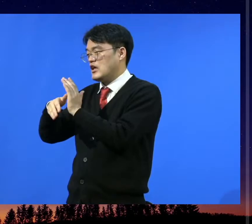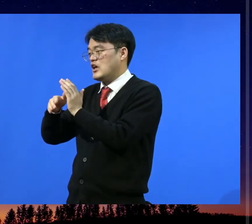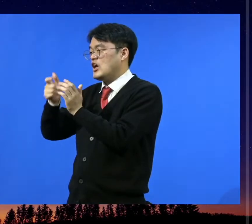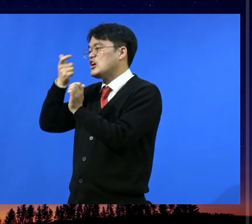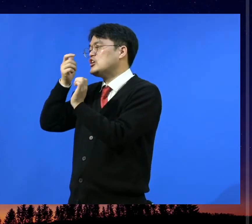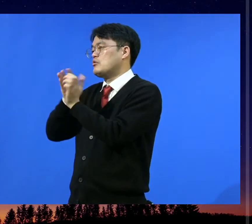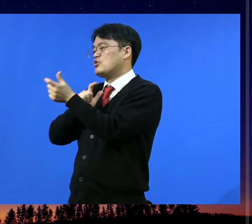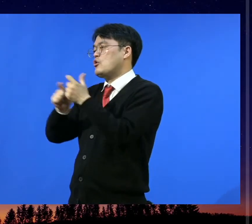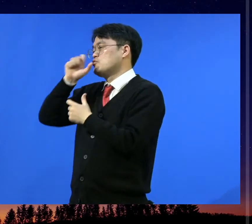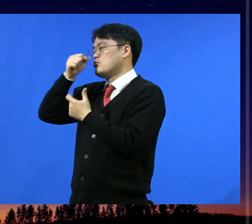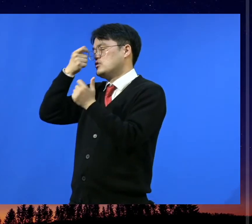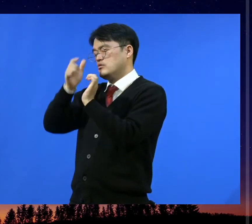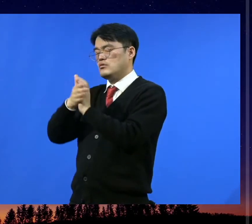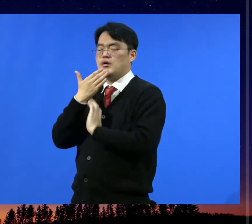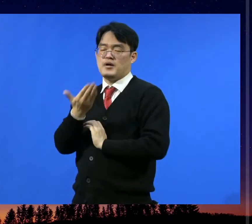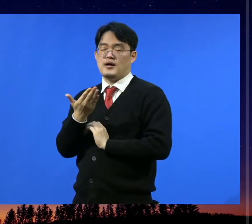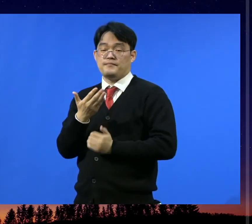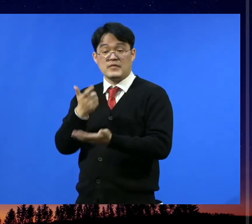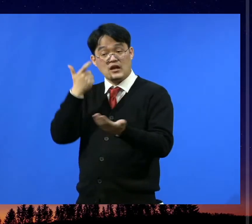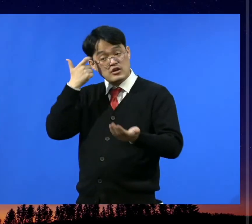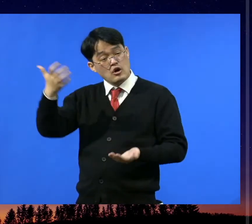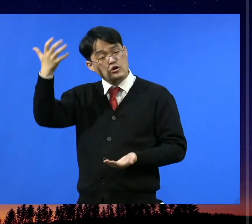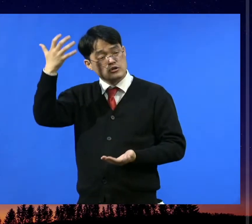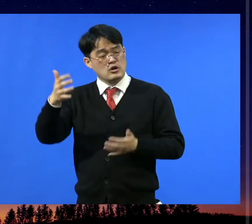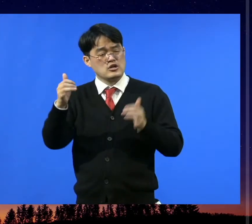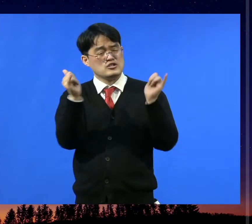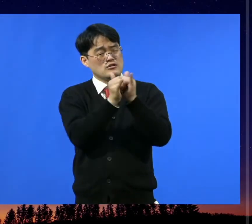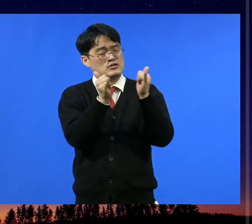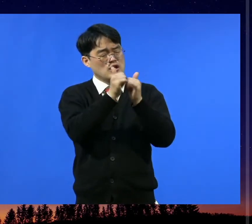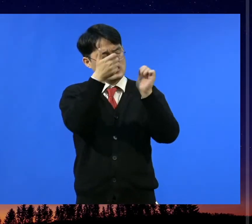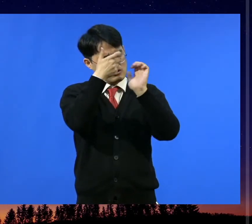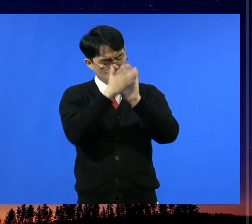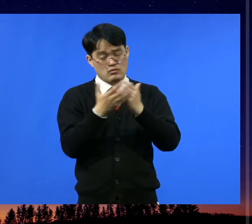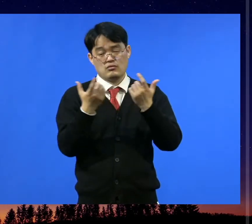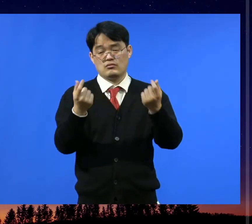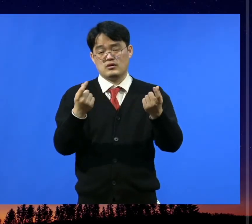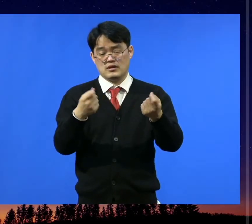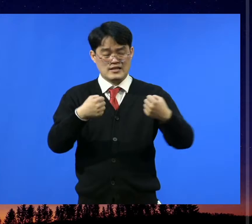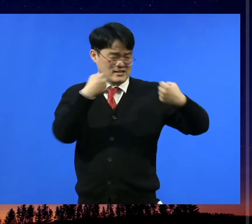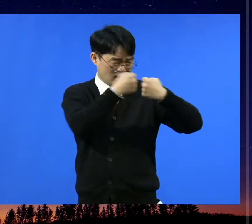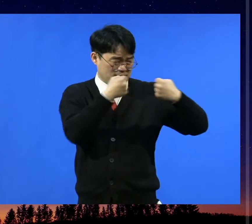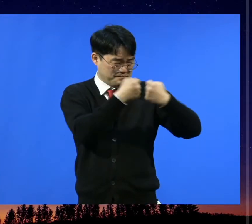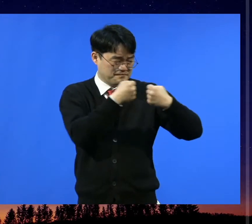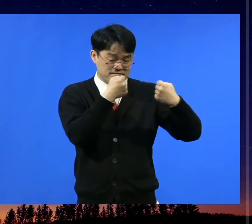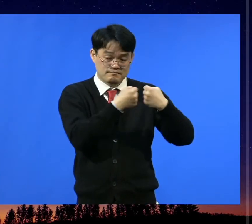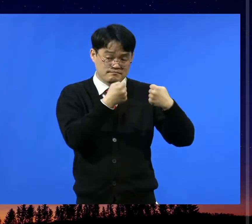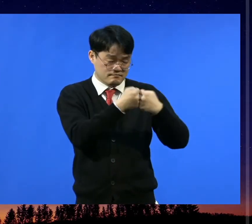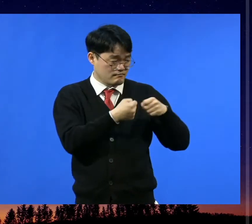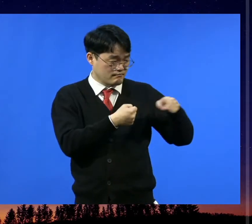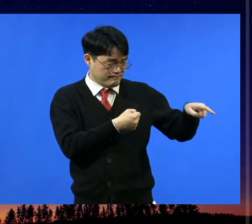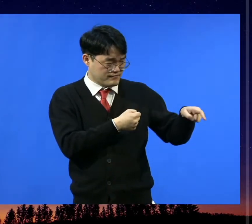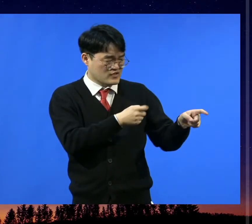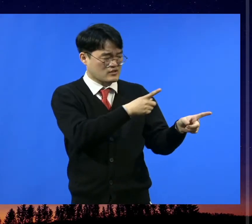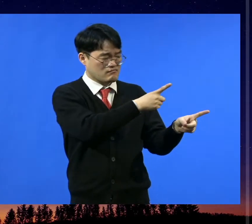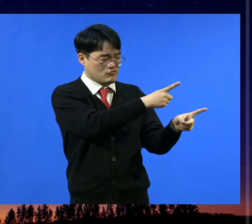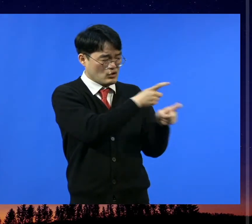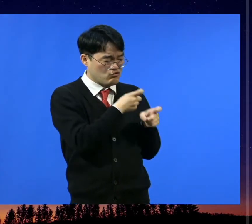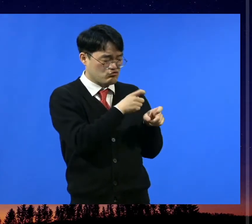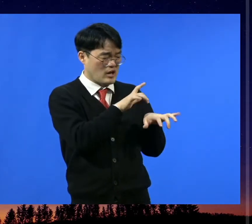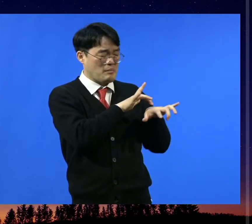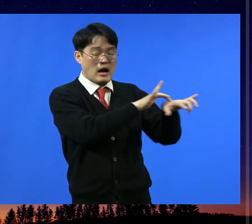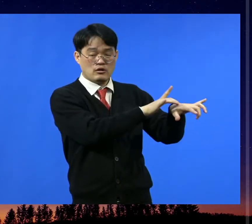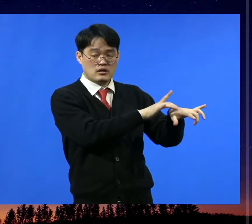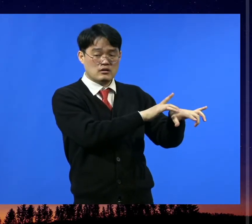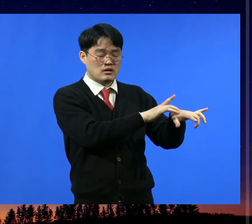여러분, 영적 전쟁으로서 기도는 더욱더 그렇습니다. 이 싸움의 상대가 가볍지 않다는 거예요. 우리를 그냥